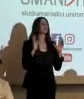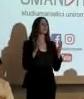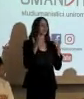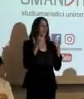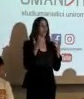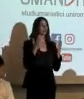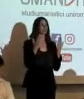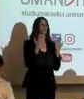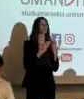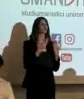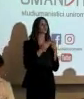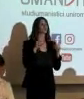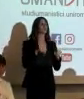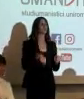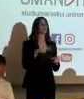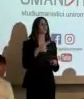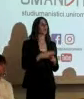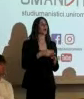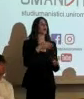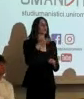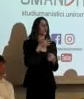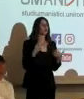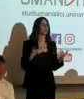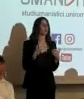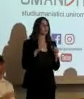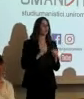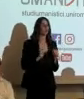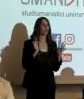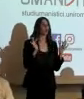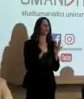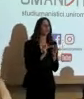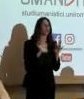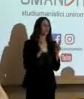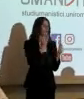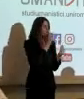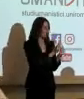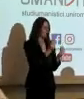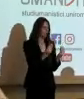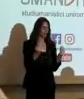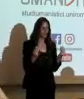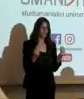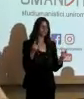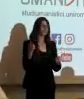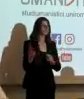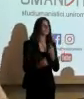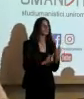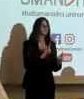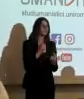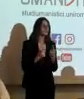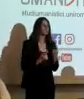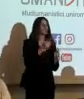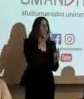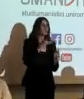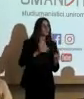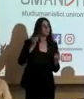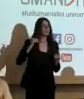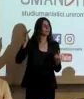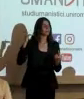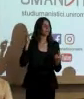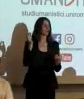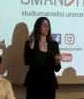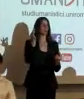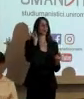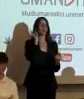misurarsi con opere, con oggetti, con circostanze, con momenti fondativi della